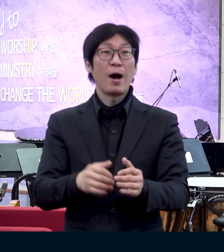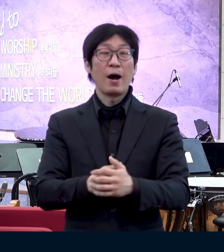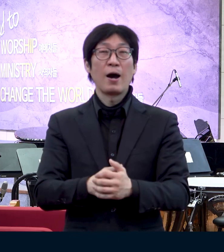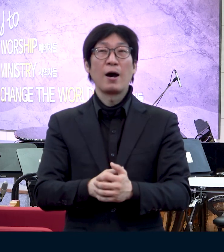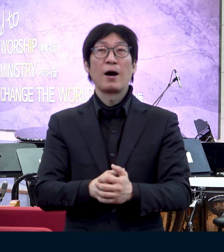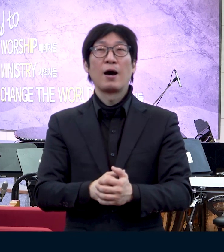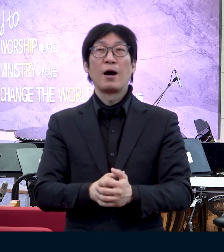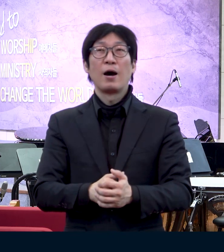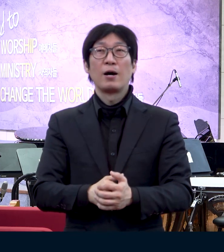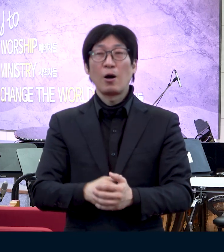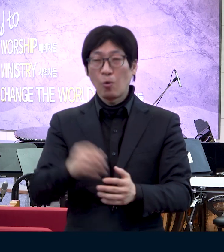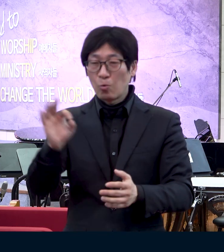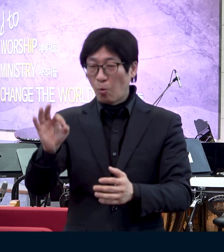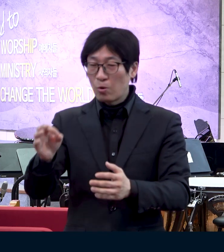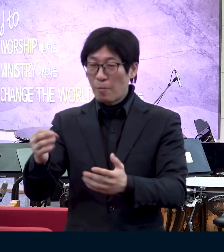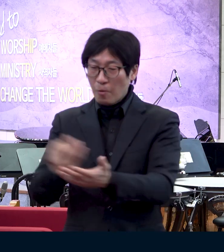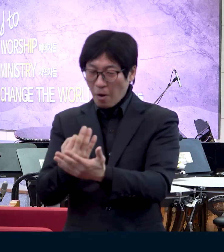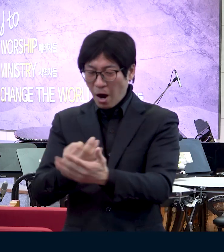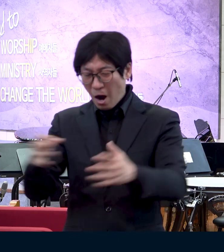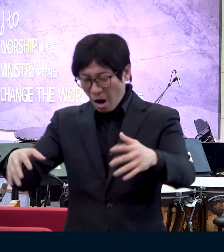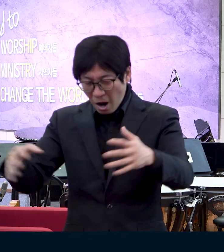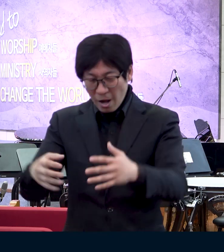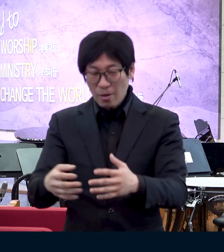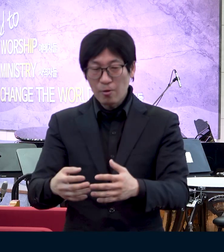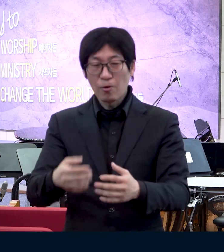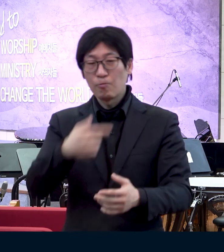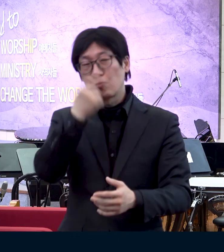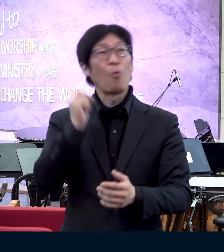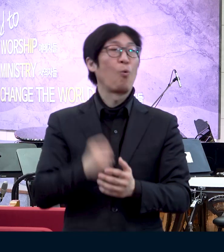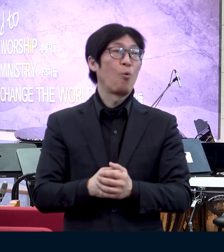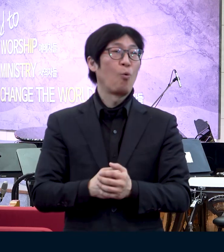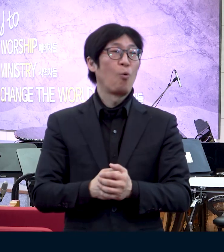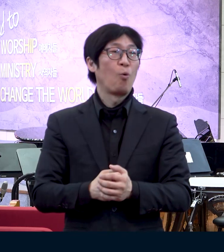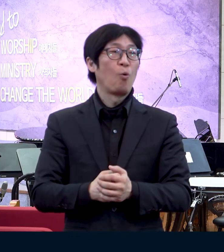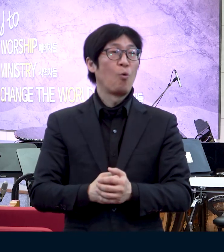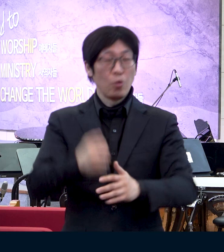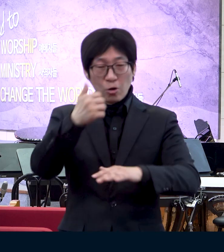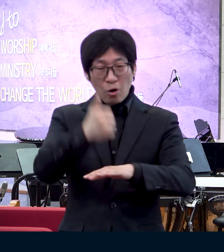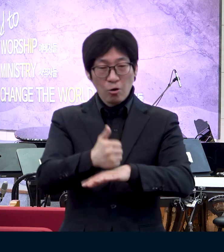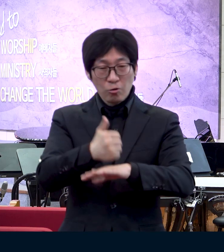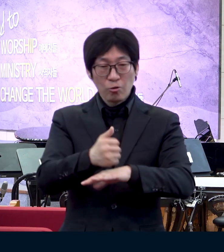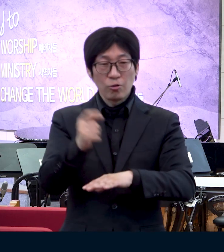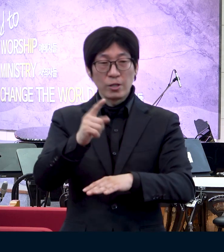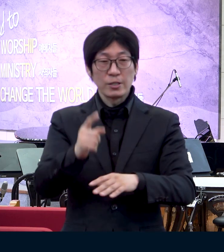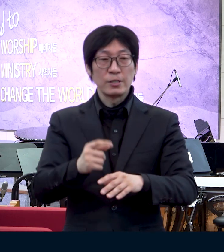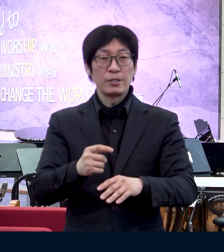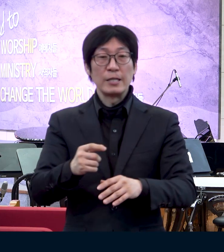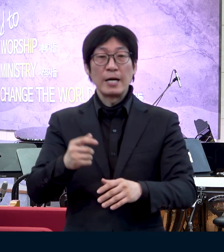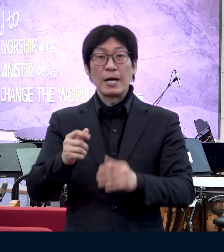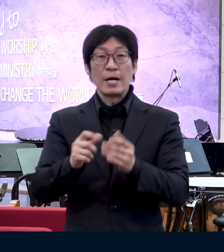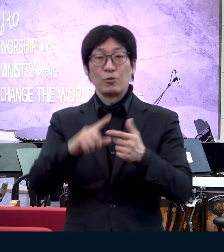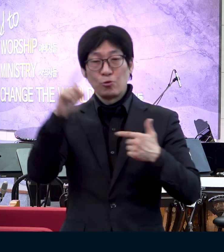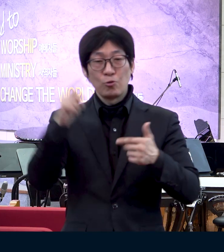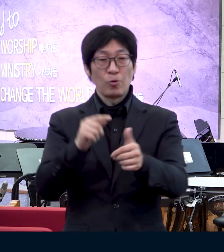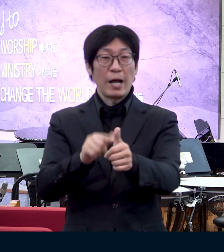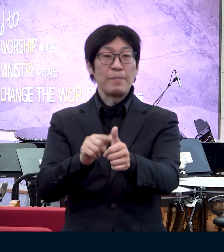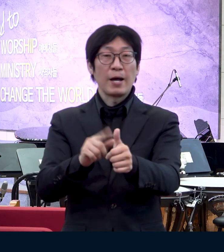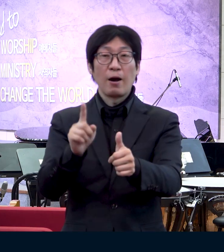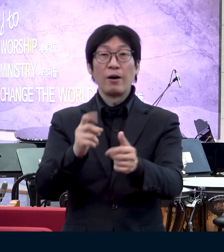막 모으지만 부족한 거예요. 그래서 마지막에 이 주인공이 진짜 죽기보다 가기 싫은